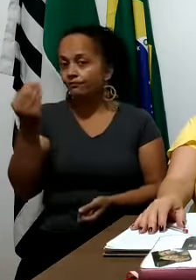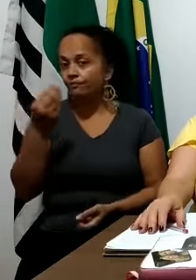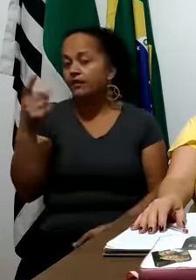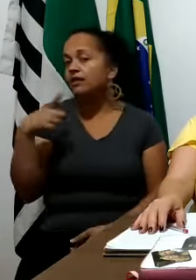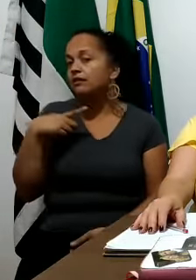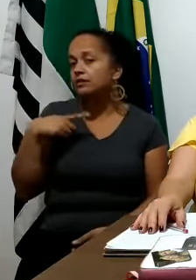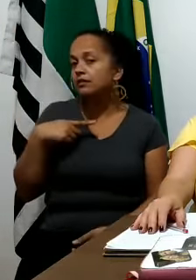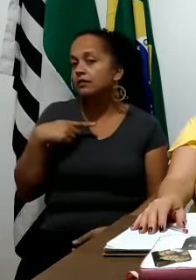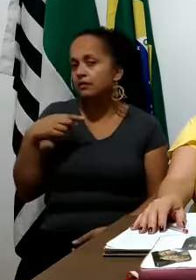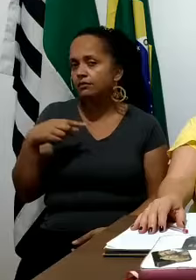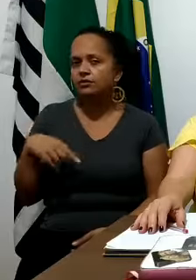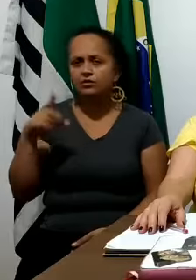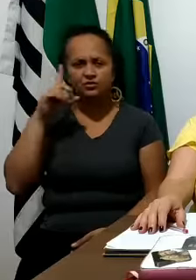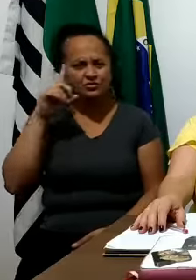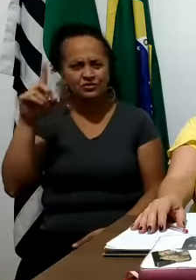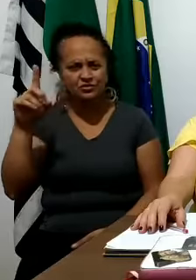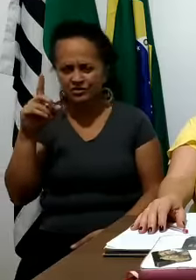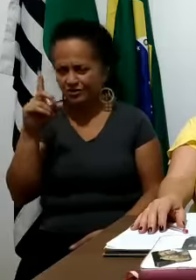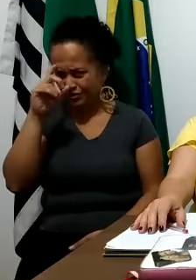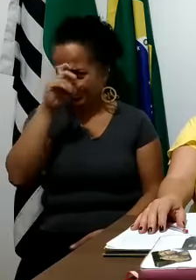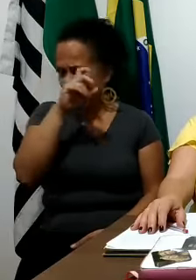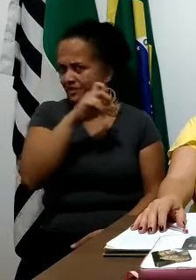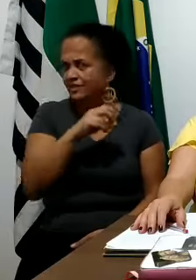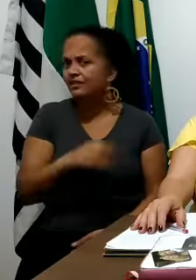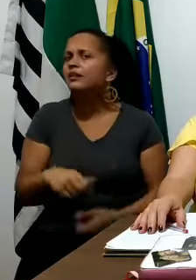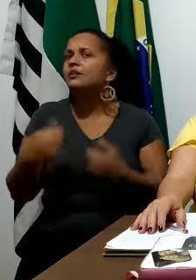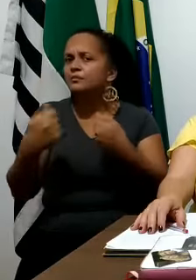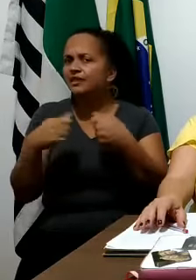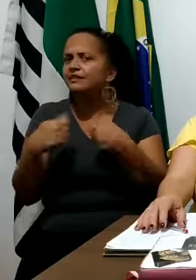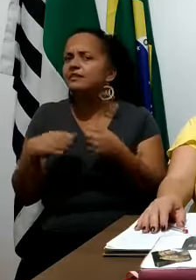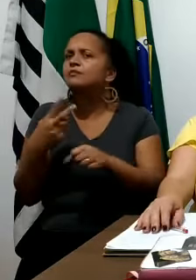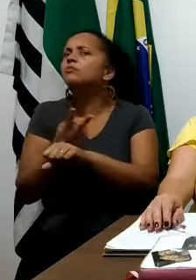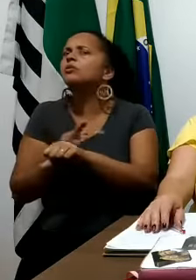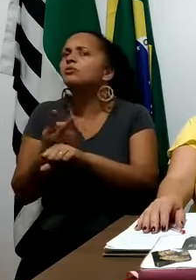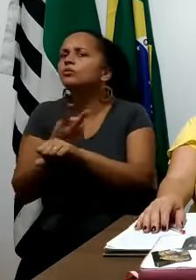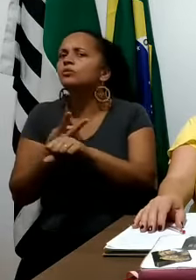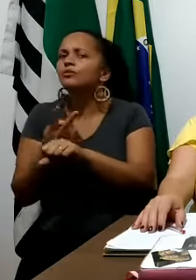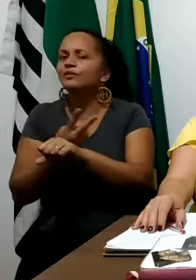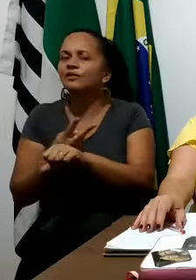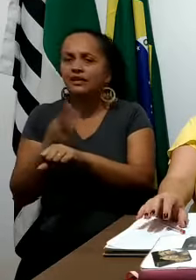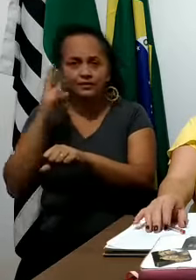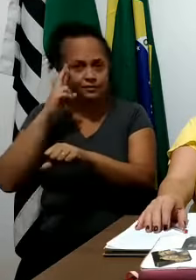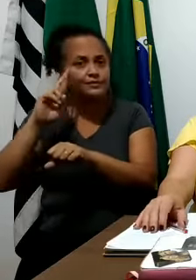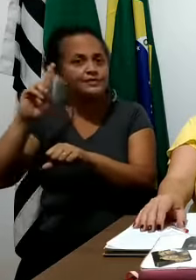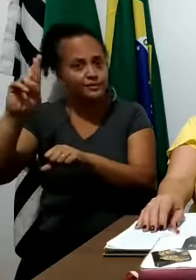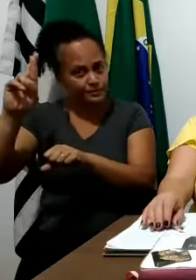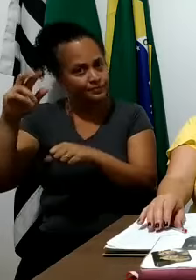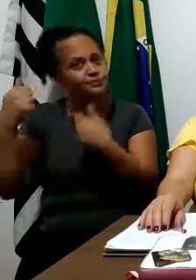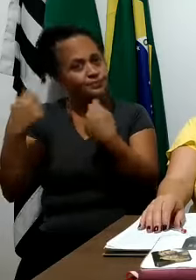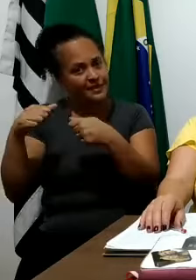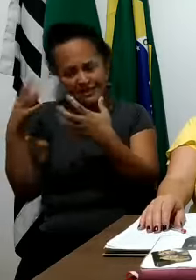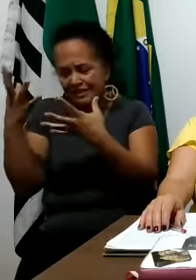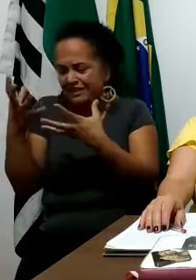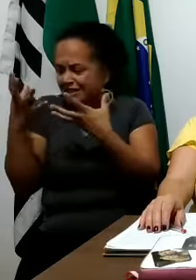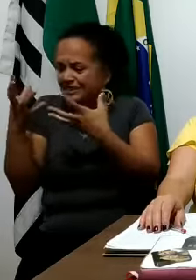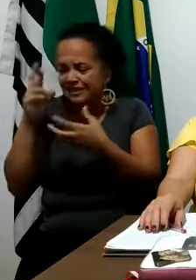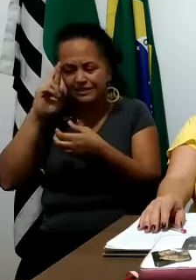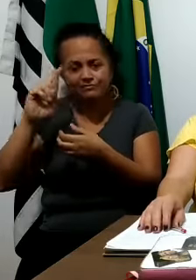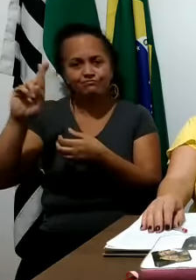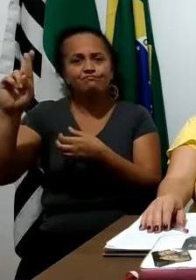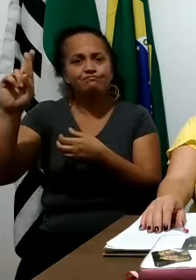gente busca o socorro? Busca o socorro no Senhor, né? Pelo menos é o que teria que ser, né? Buscar o socorro no